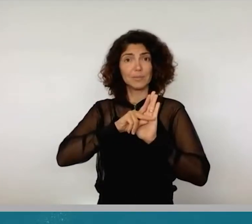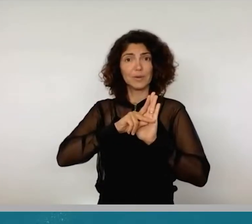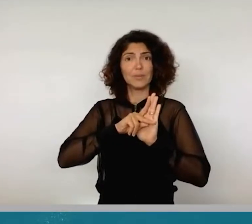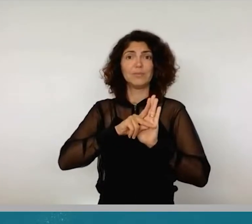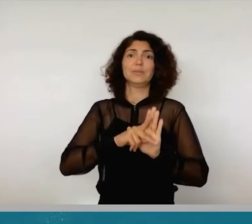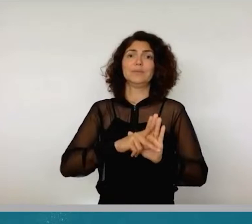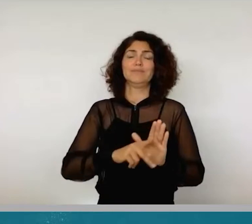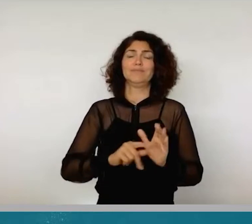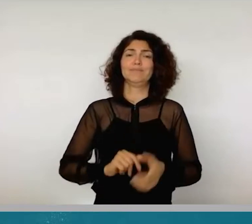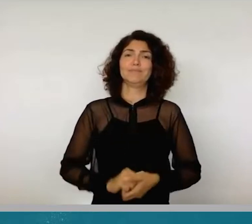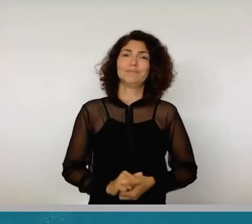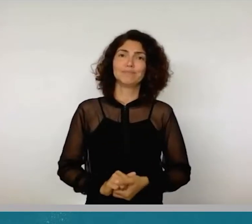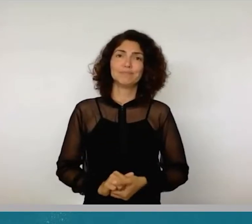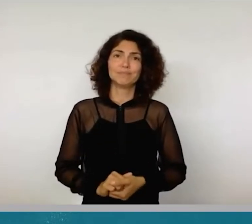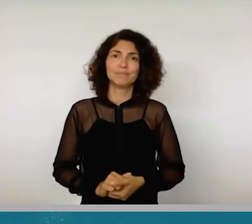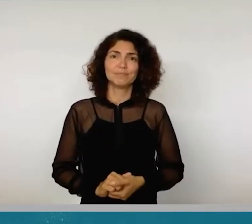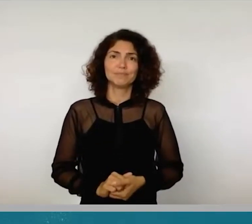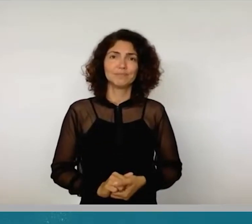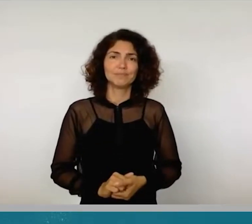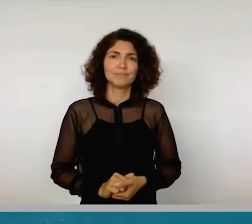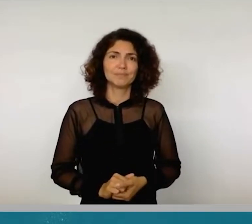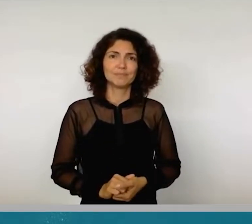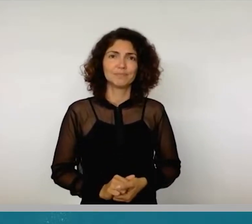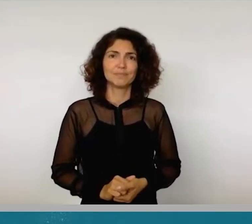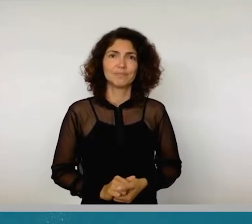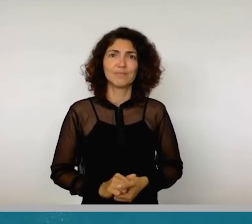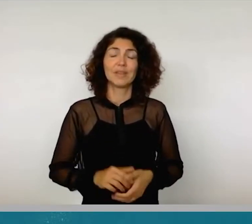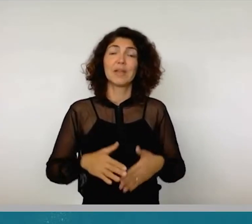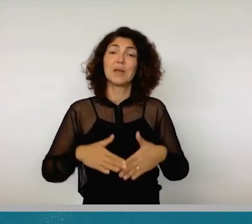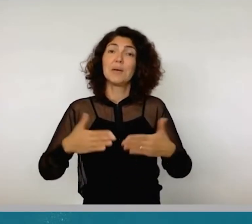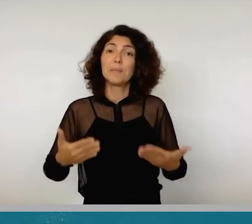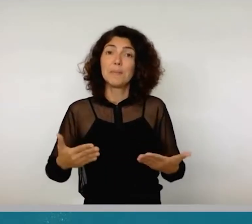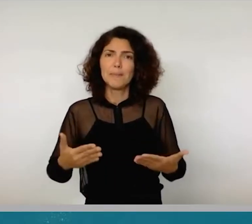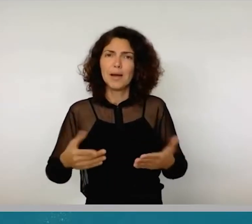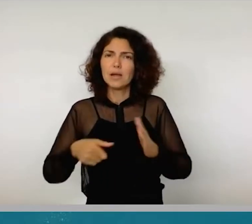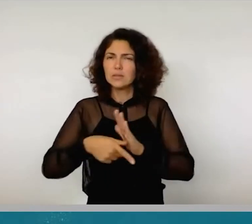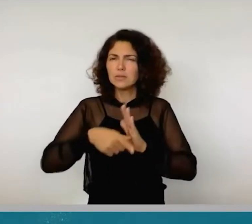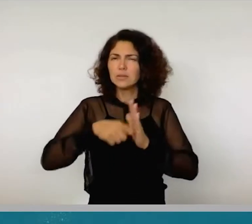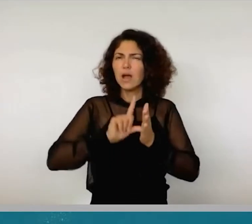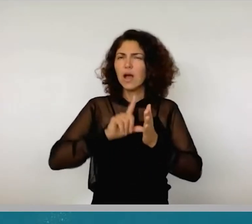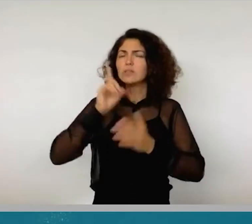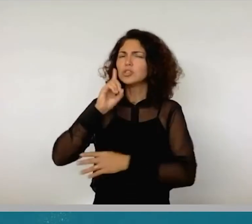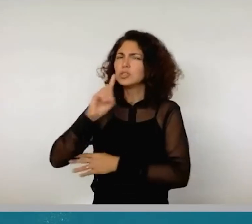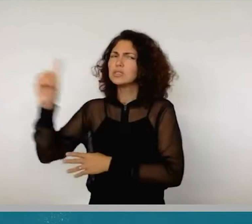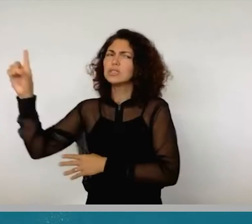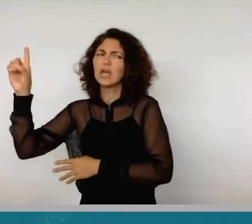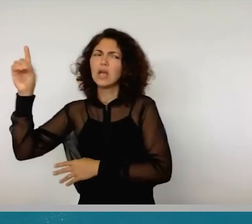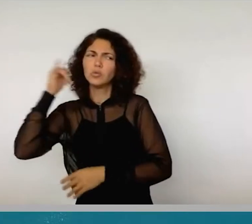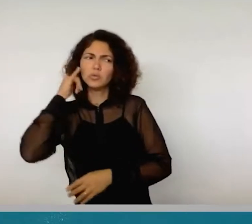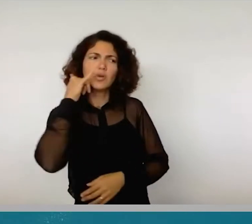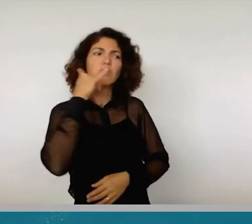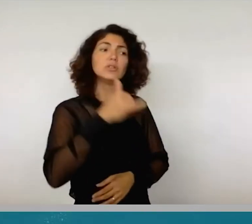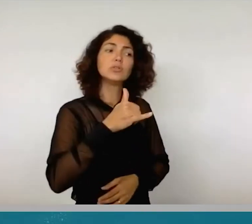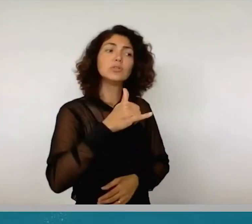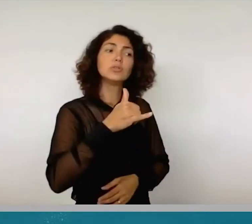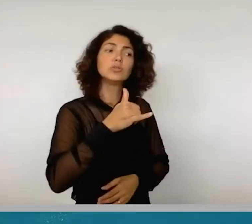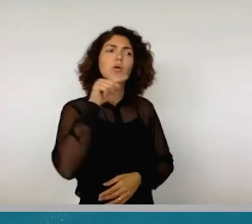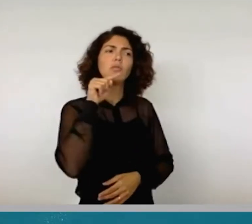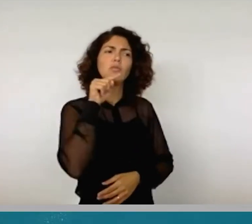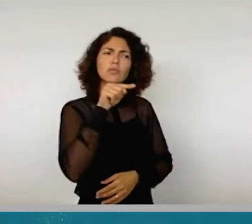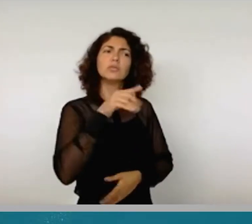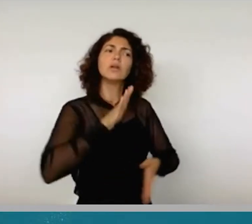dele cometer o pecado, Deus veio ajudá-lo, tá? Dá uma olhada. Capítulo 4 de Gênesis.